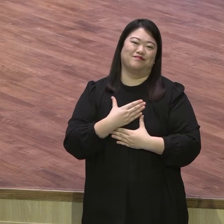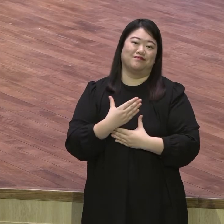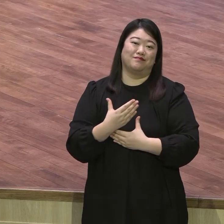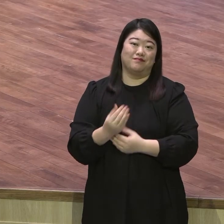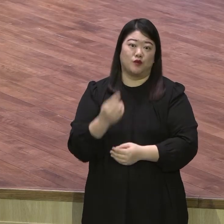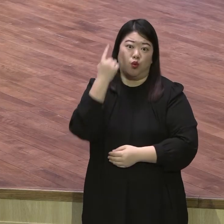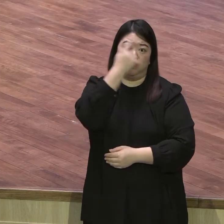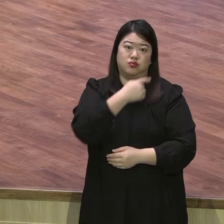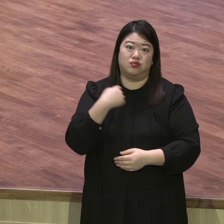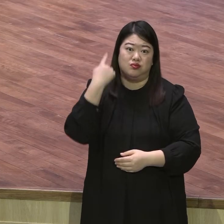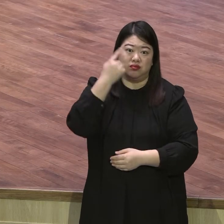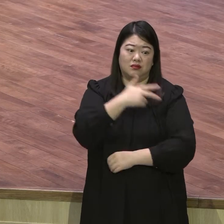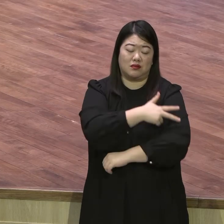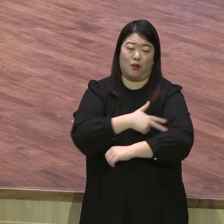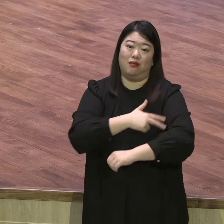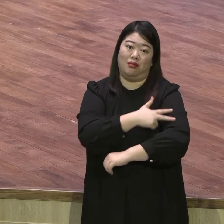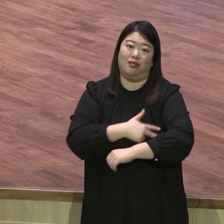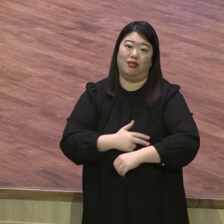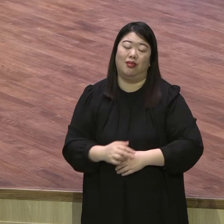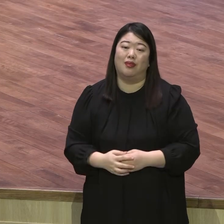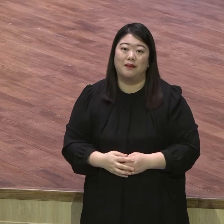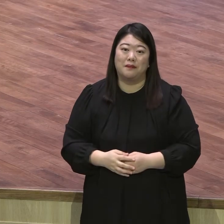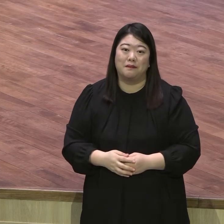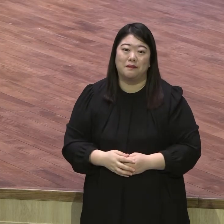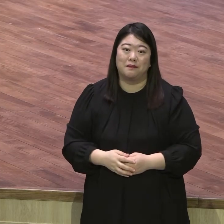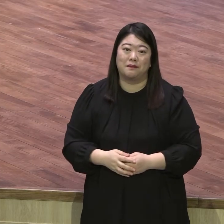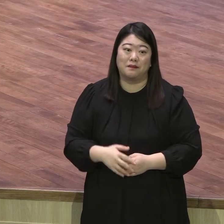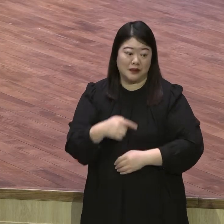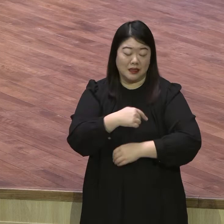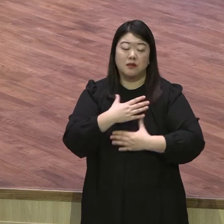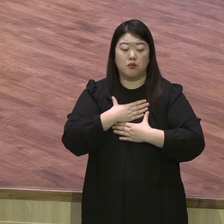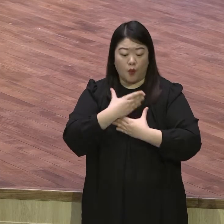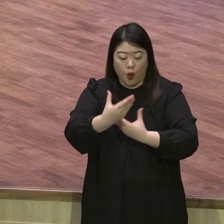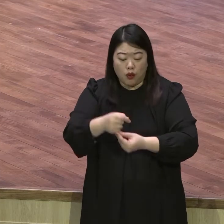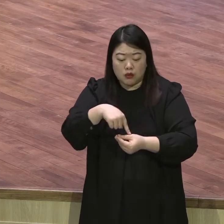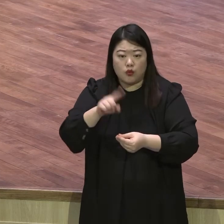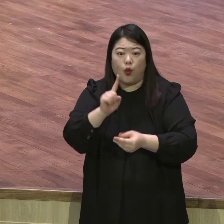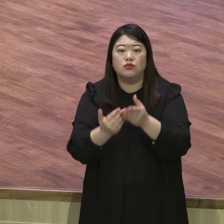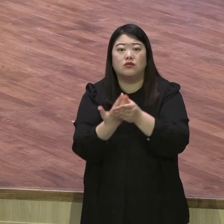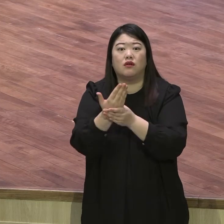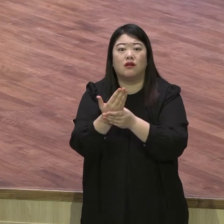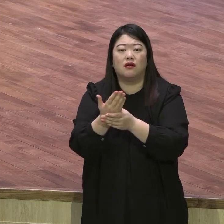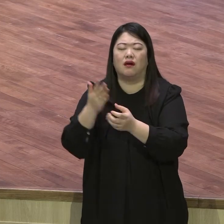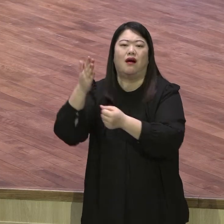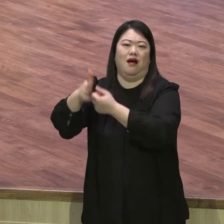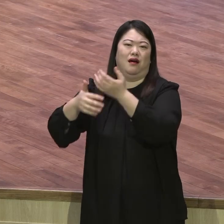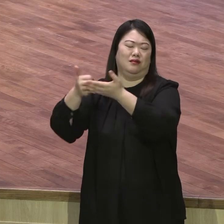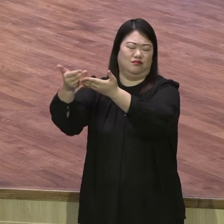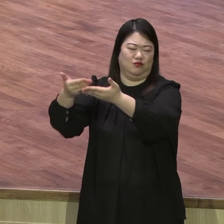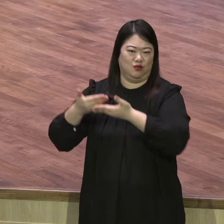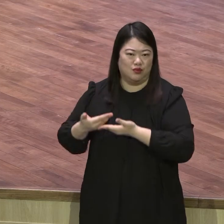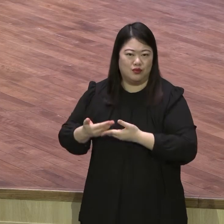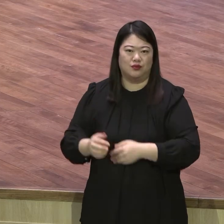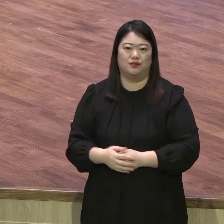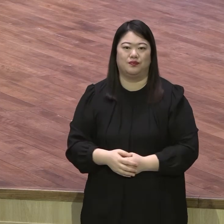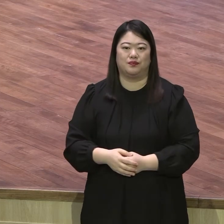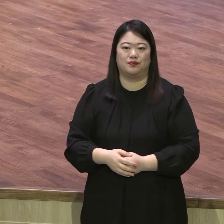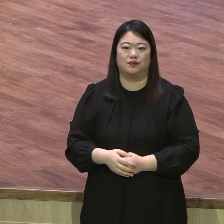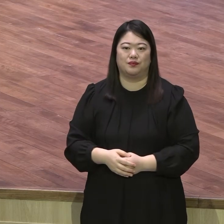얘기예요. 하나님이 주시는 평안이 세상적으로 이해할 수 없는 평안이